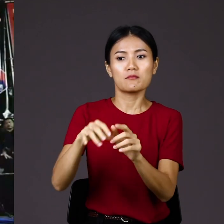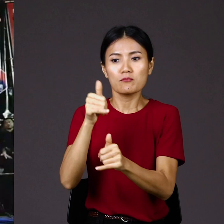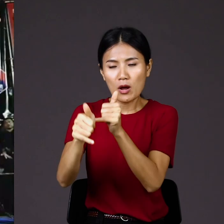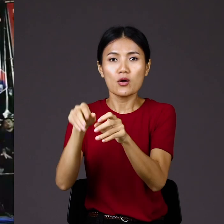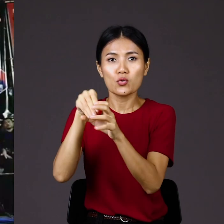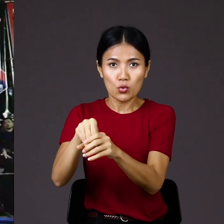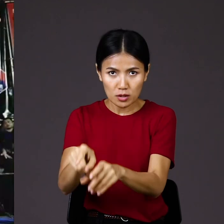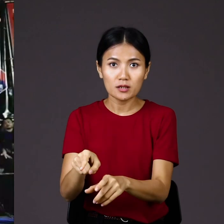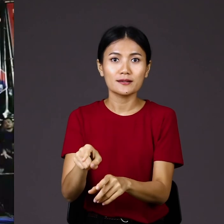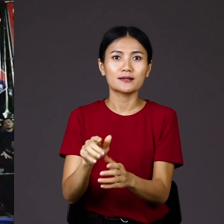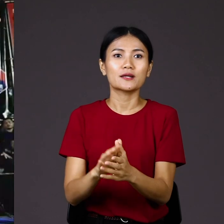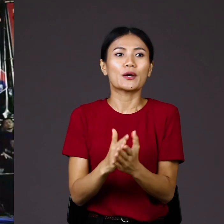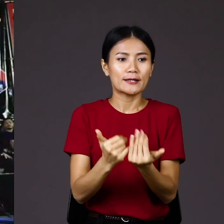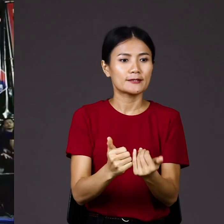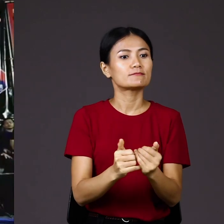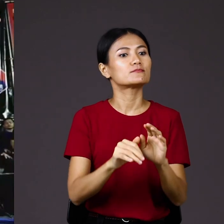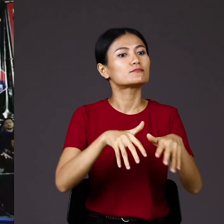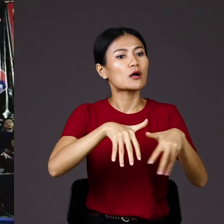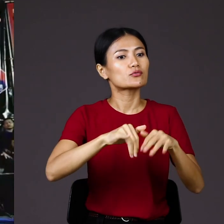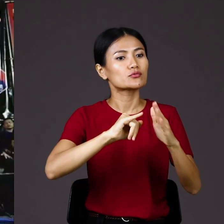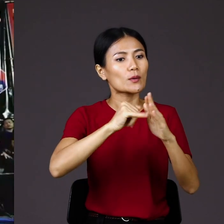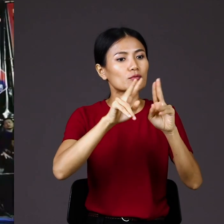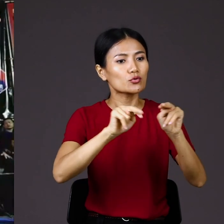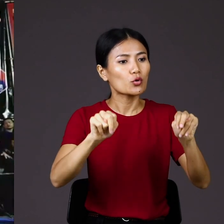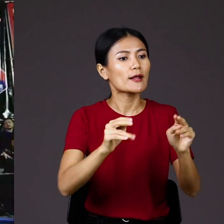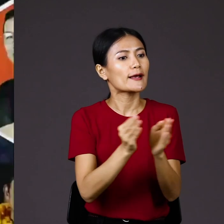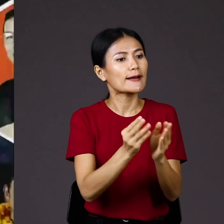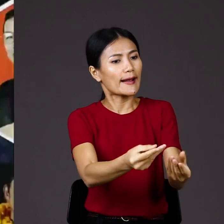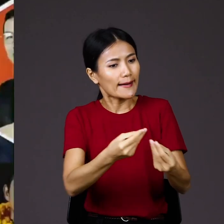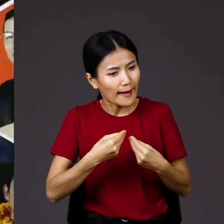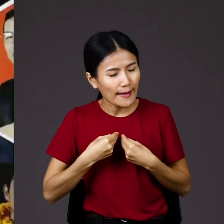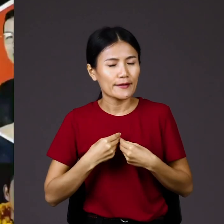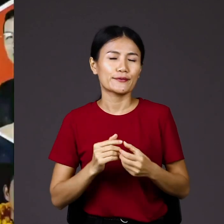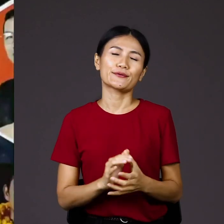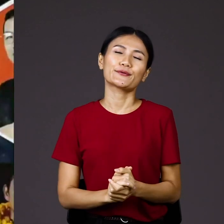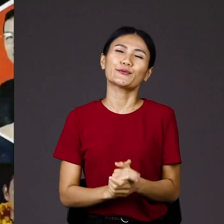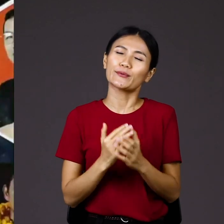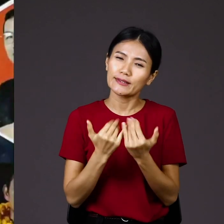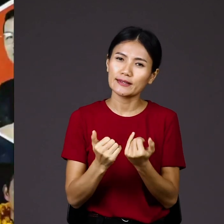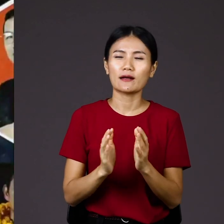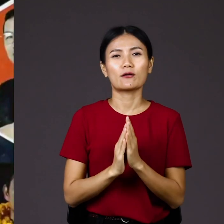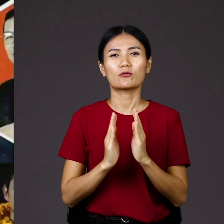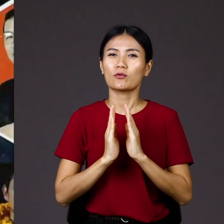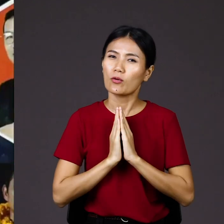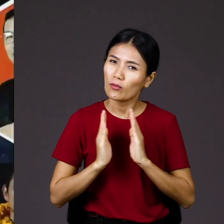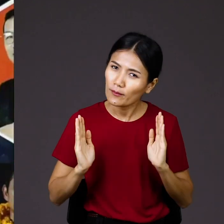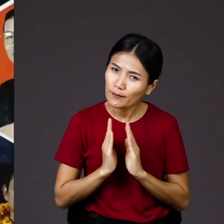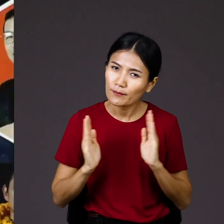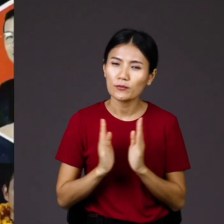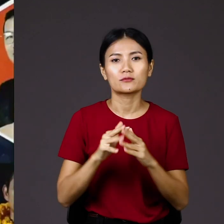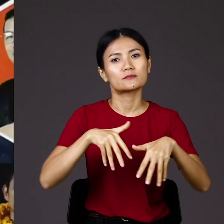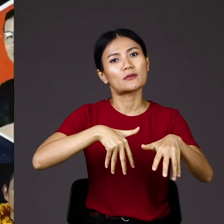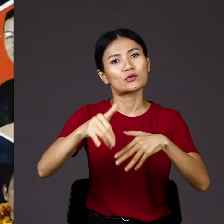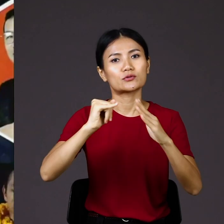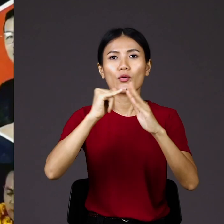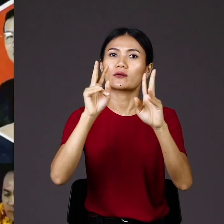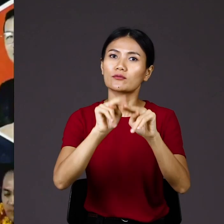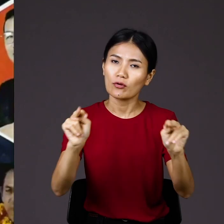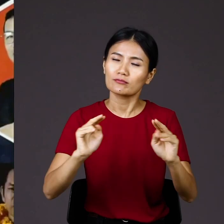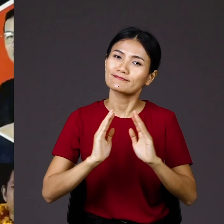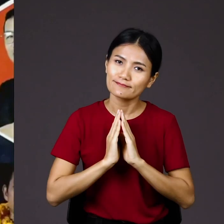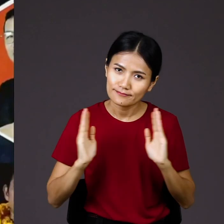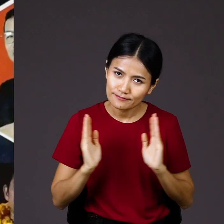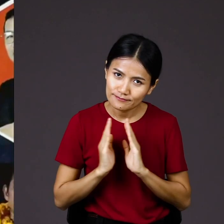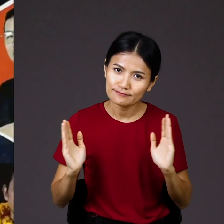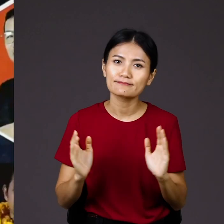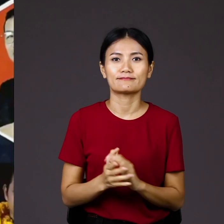งของพี่น้องชาวนนทบุรีที่ไว้วางใจเราผมต้องขออนุญาตขอบคุณชาวนนทบุรีทั่วทั้งจังหวัด